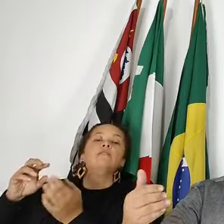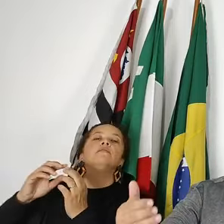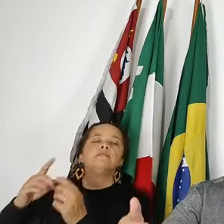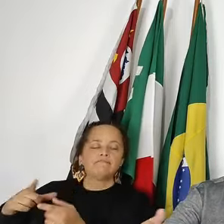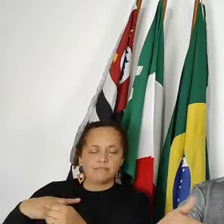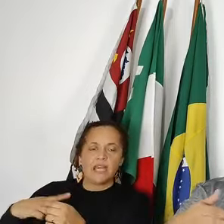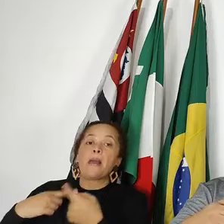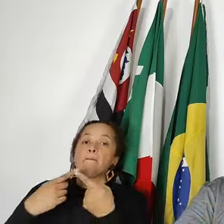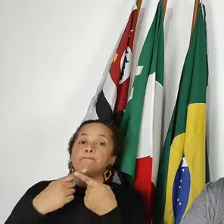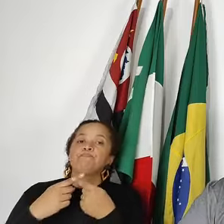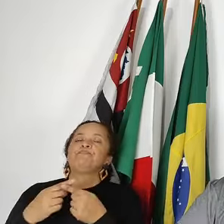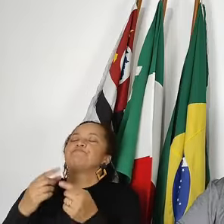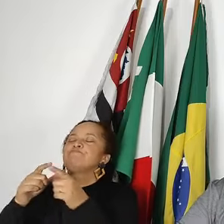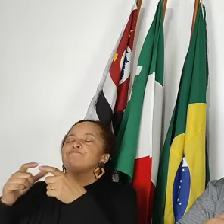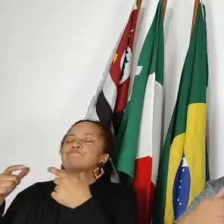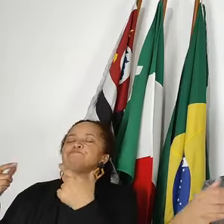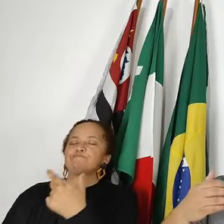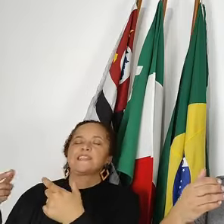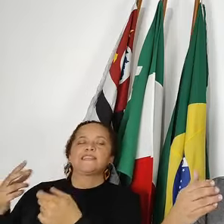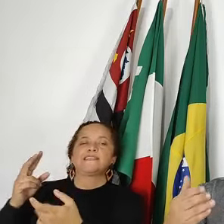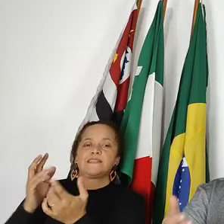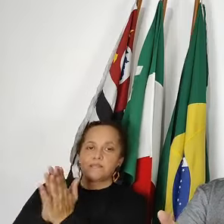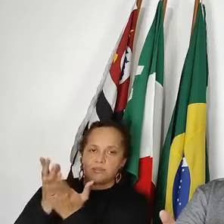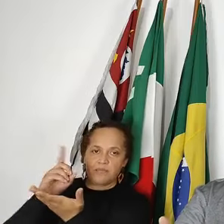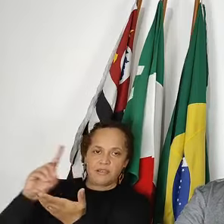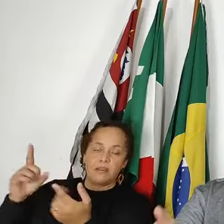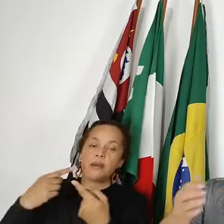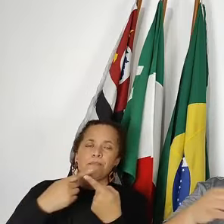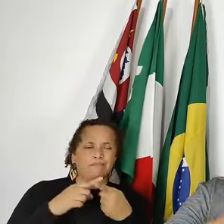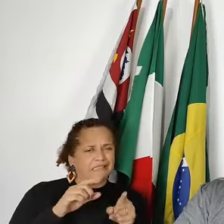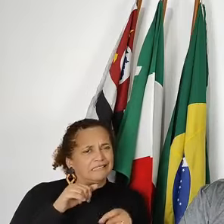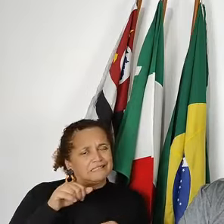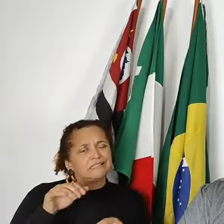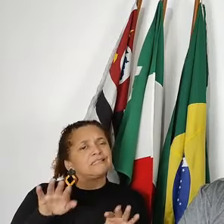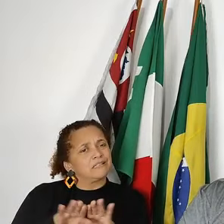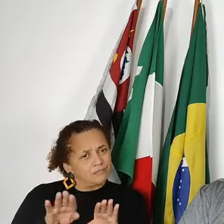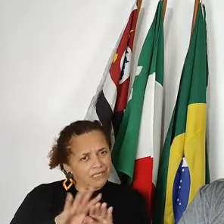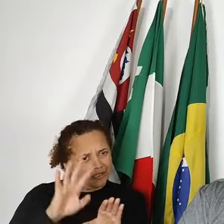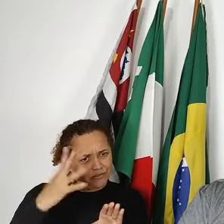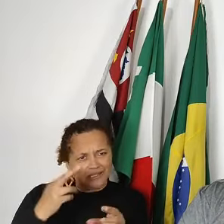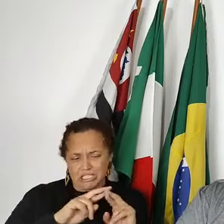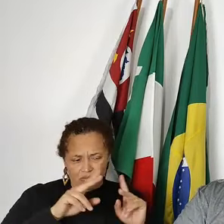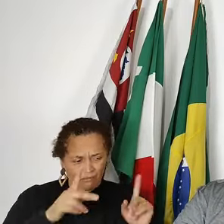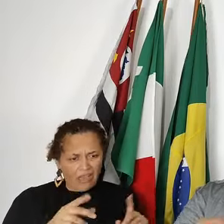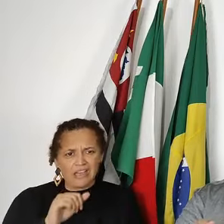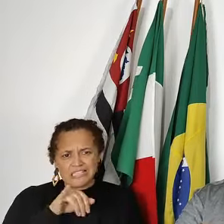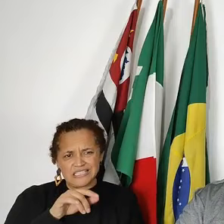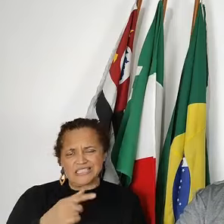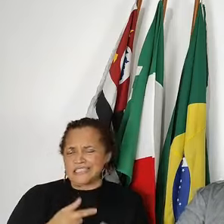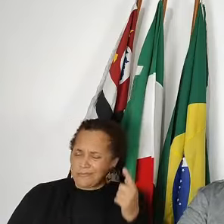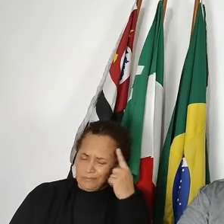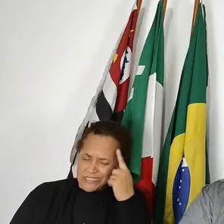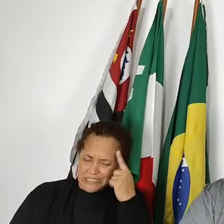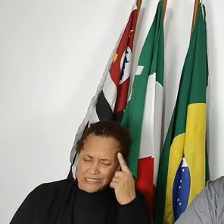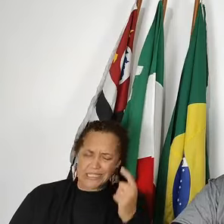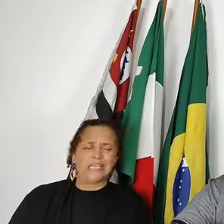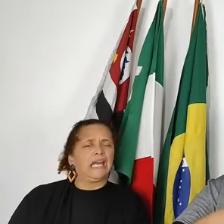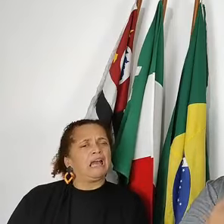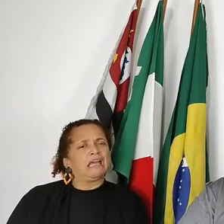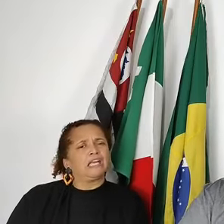no problema, na circunstância adversa, nós vamos encher de coisas ruins, de amargura,